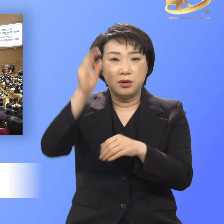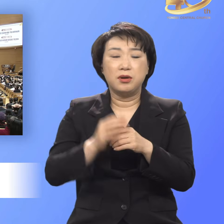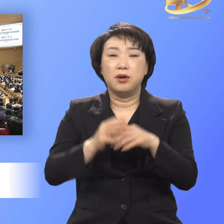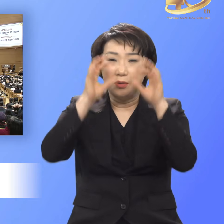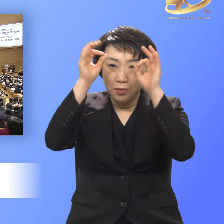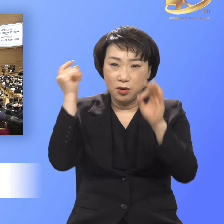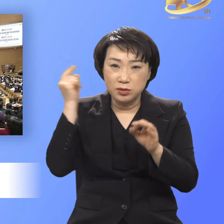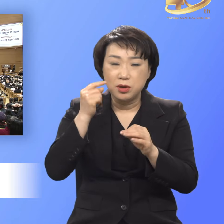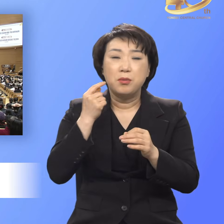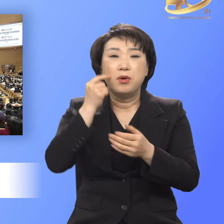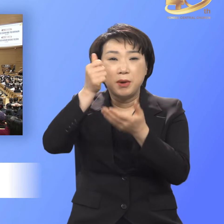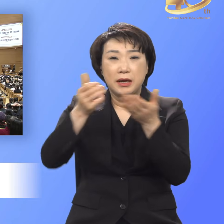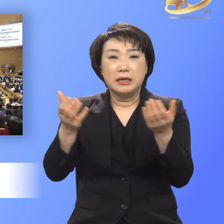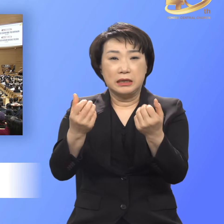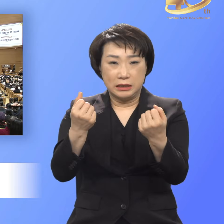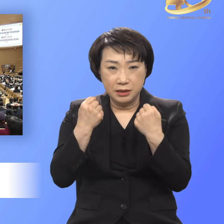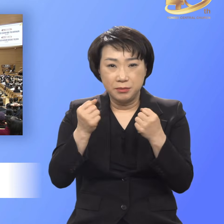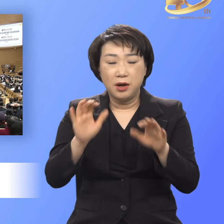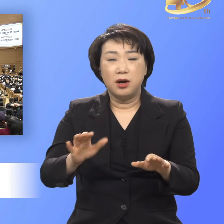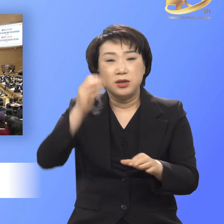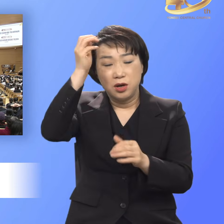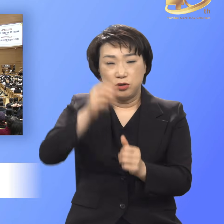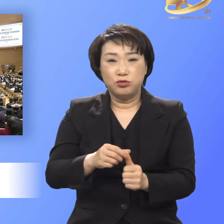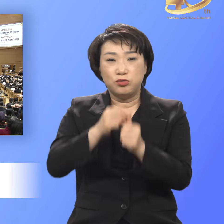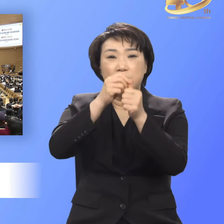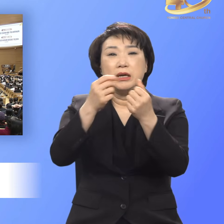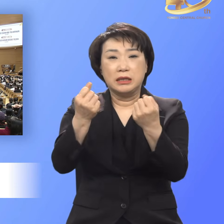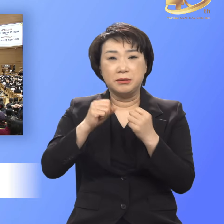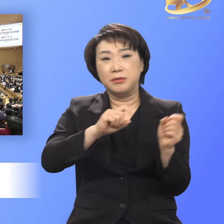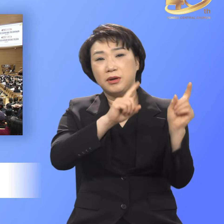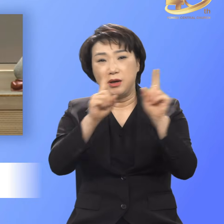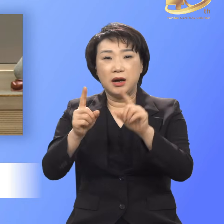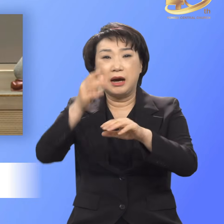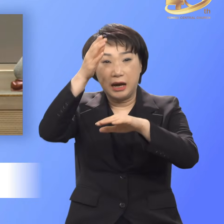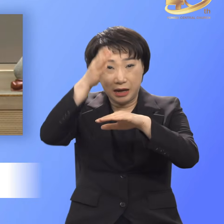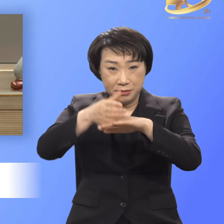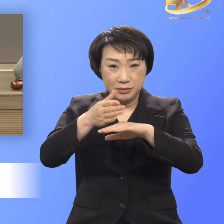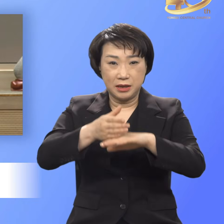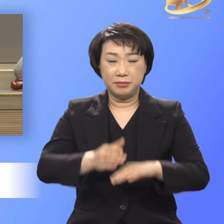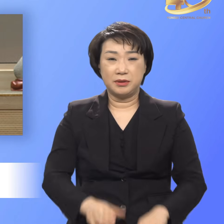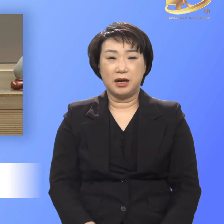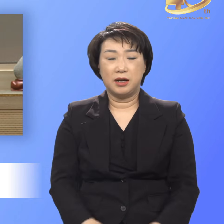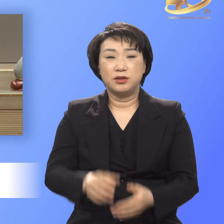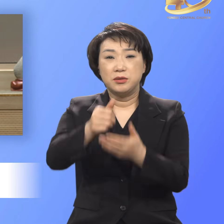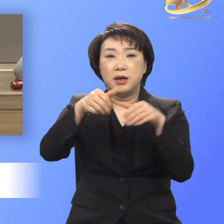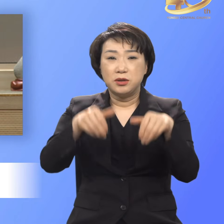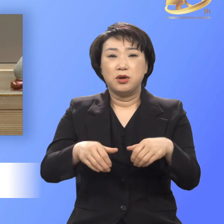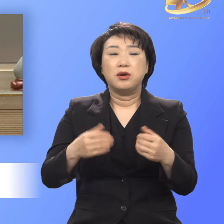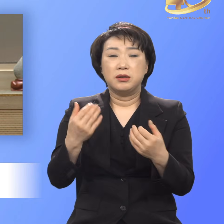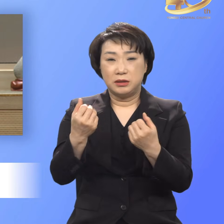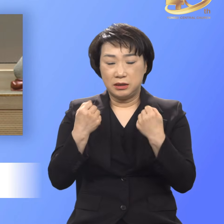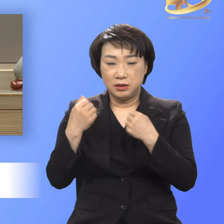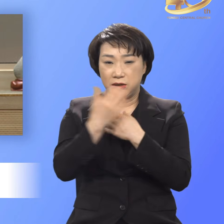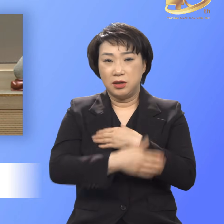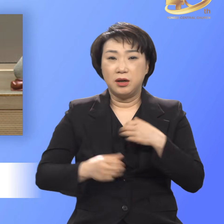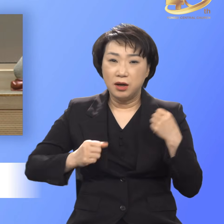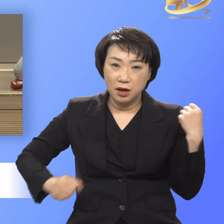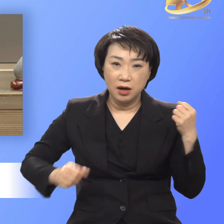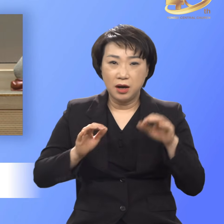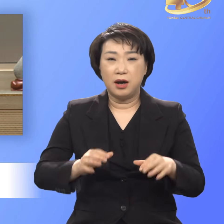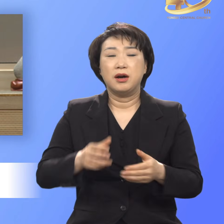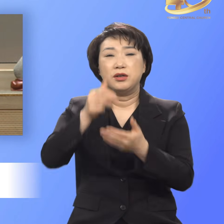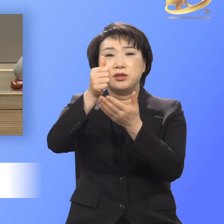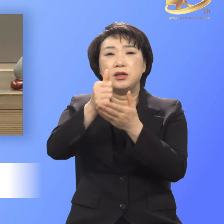말씀으로 목회해야 할 힘을 얻으며 영을 살려낼 힘을 얻게 하여 주셨으니 감사합니다. 주의 사자 소진된 육체에